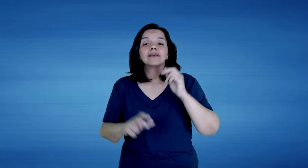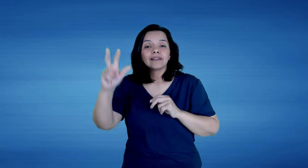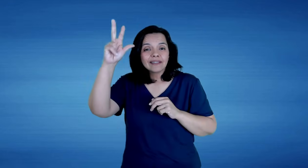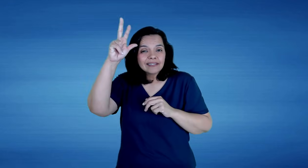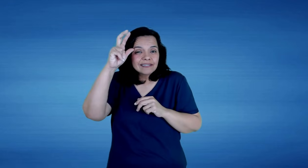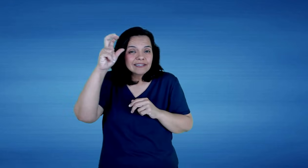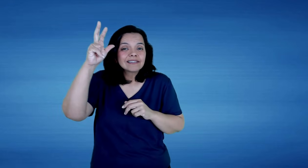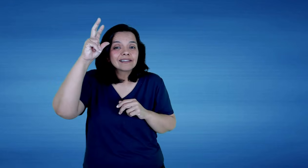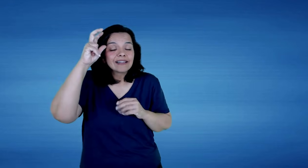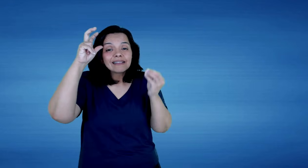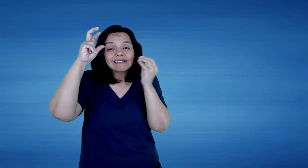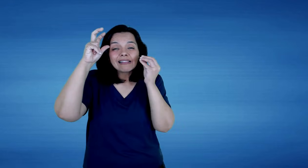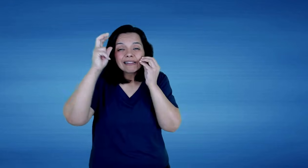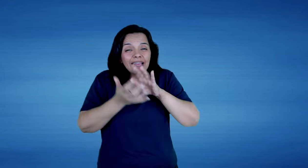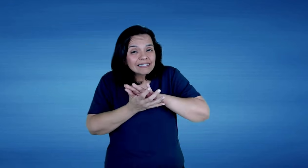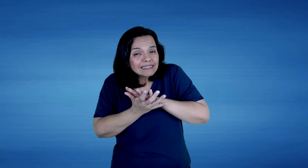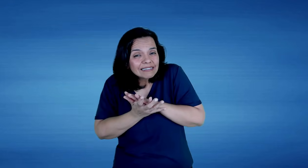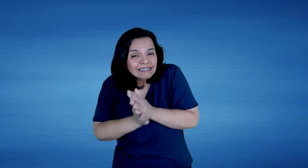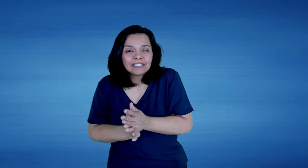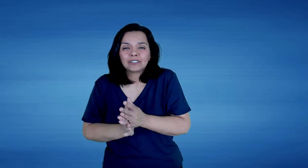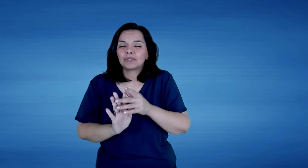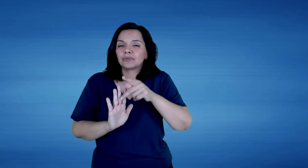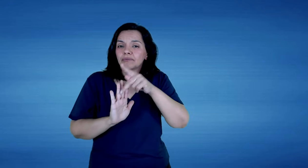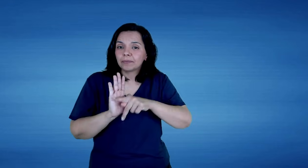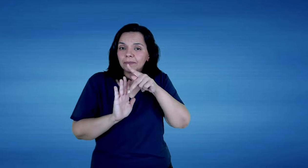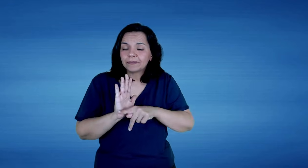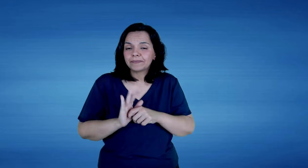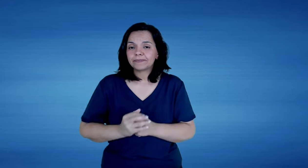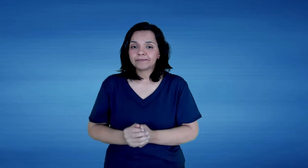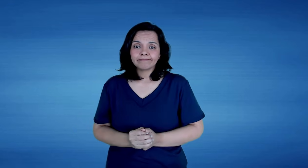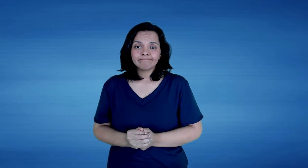E Deus, ele já sabia que Satanás ia tentar destruir o plano.